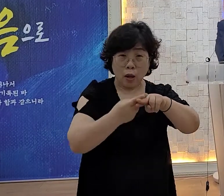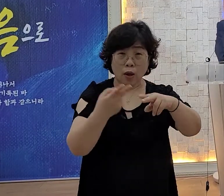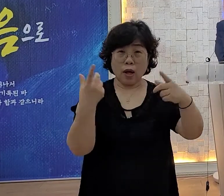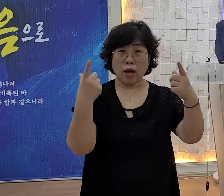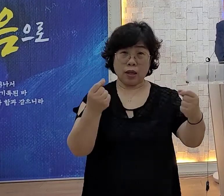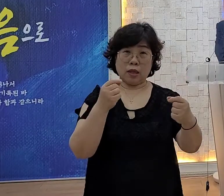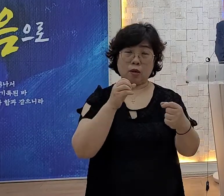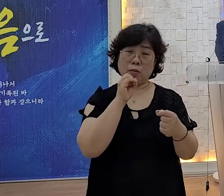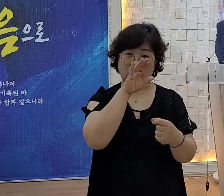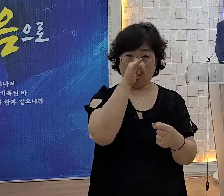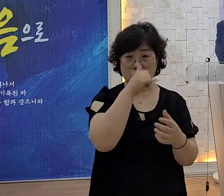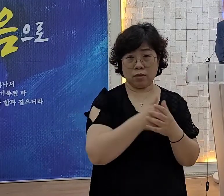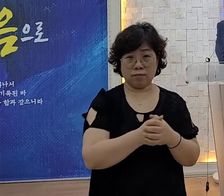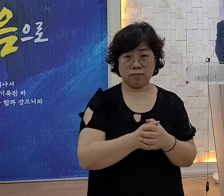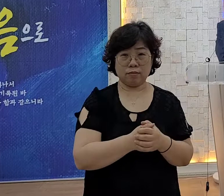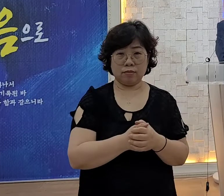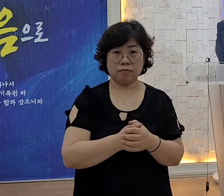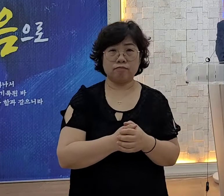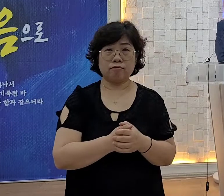이렇게 말씀하십니다.